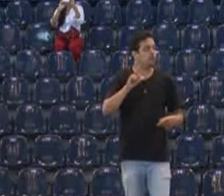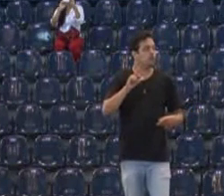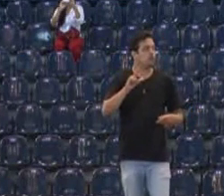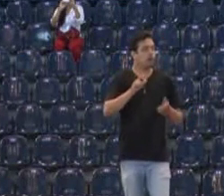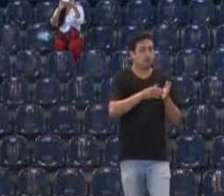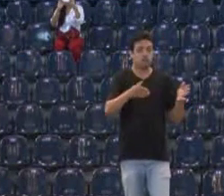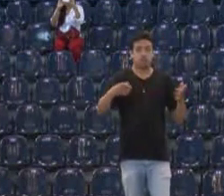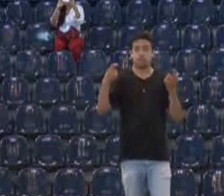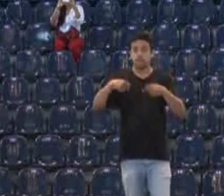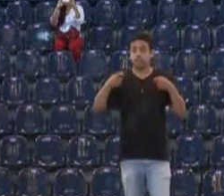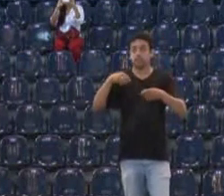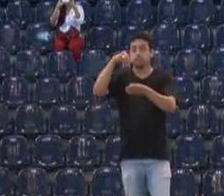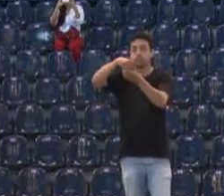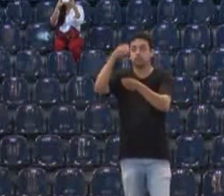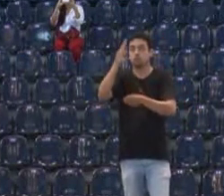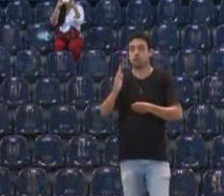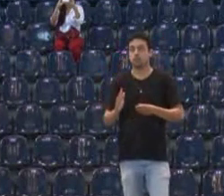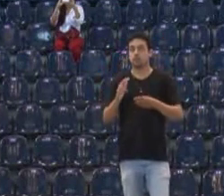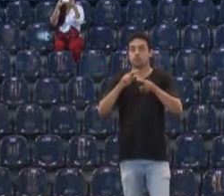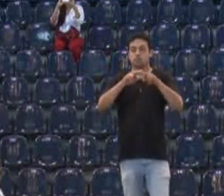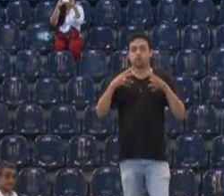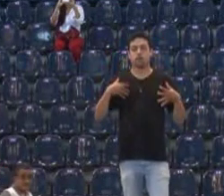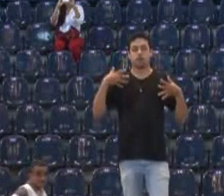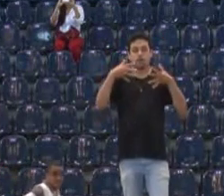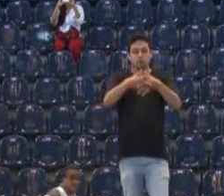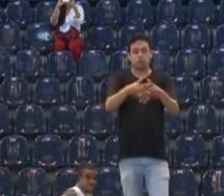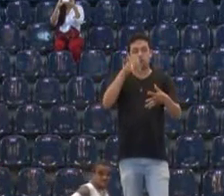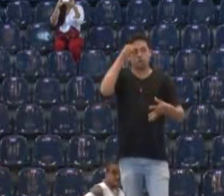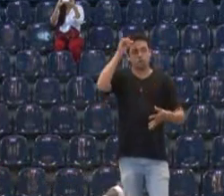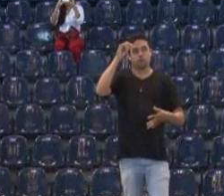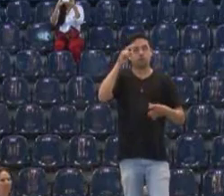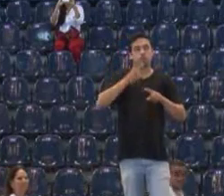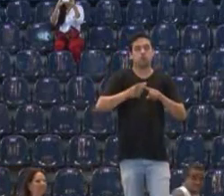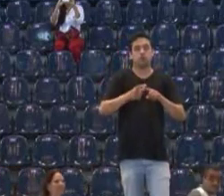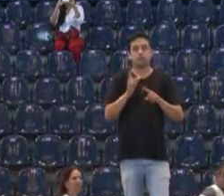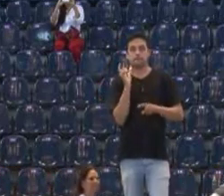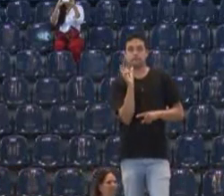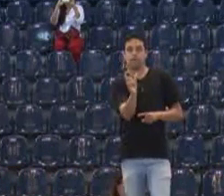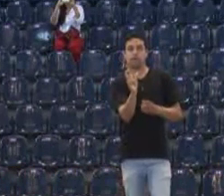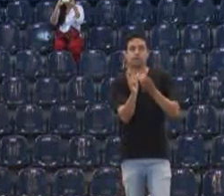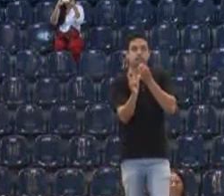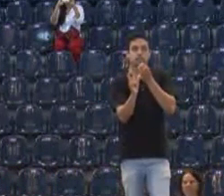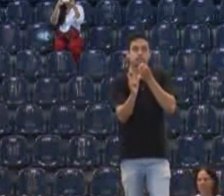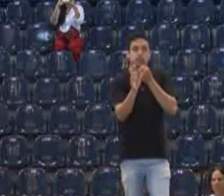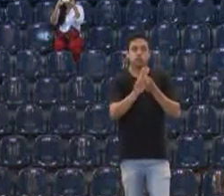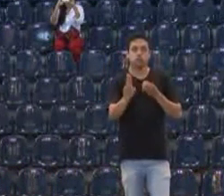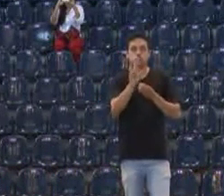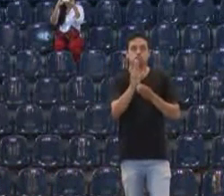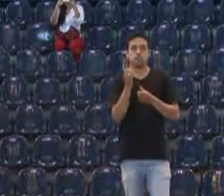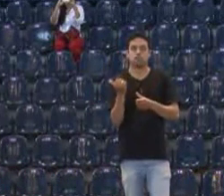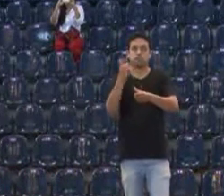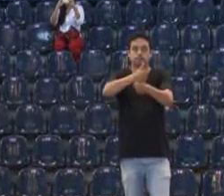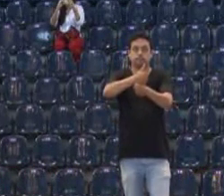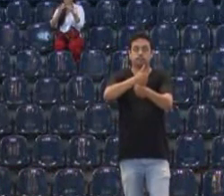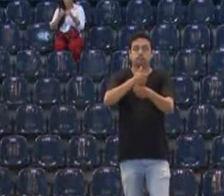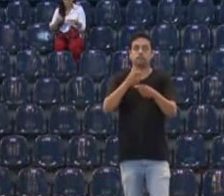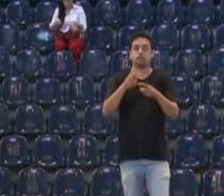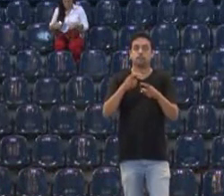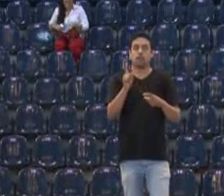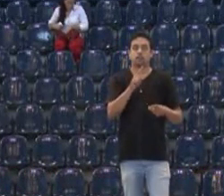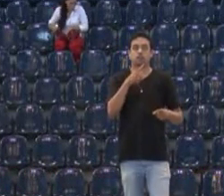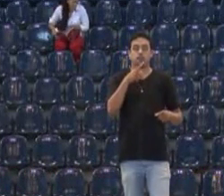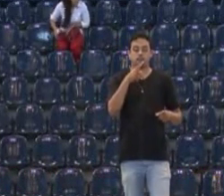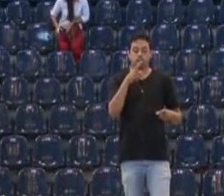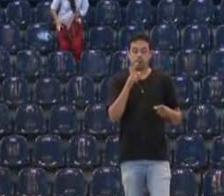O que eu pude perceber ali é que ela se confundiu. Ela não usou o termo que ela deveria ter usado, que ela queria ter usado. Não houve